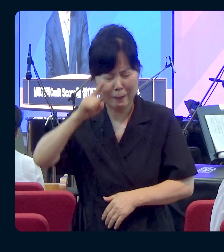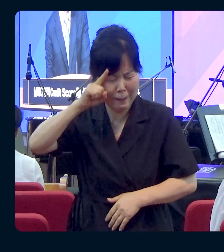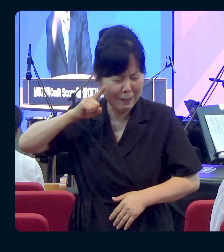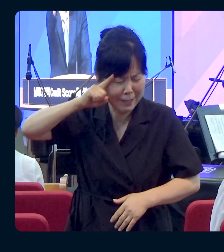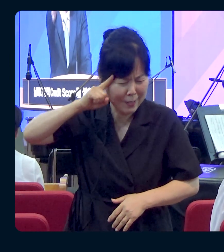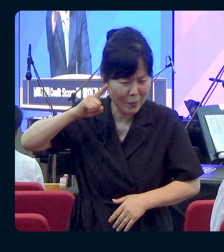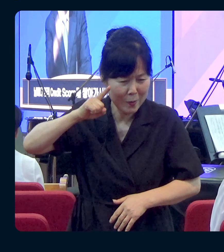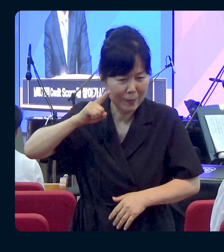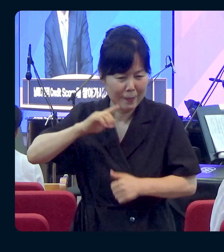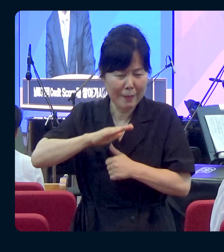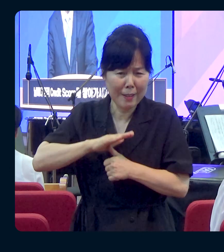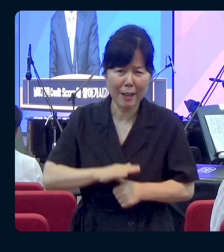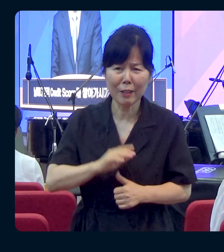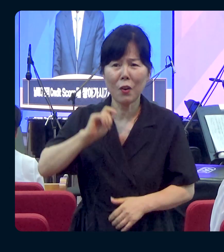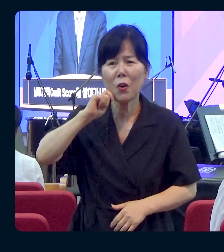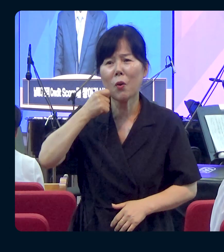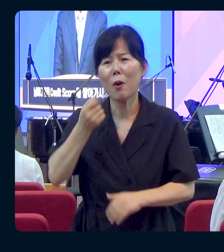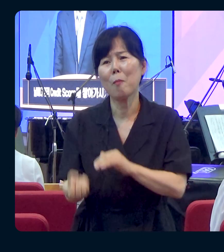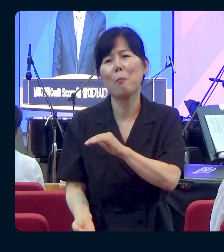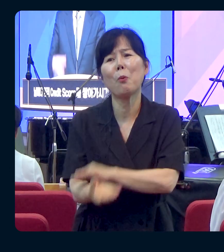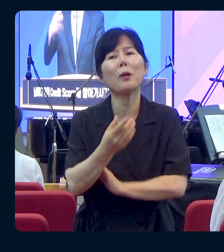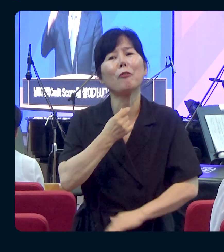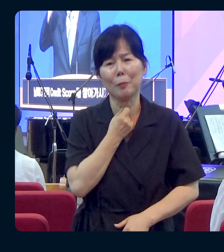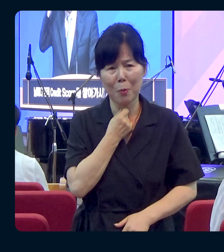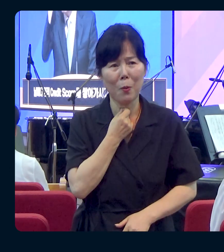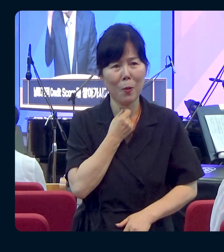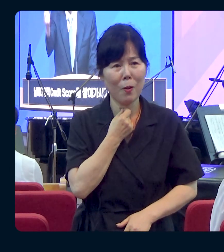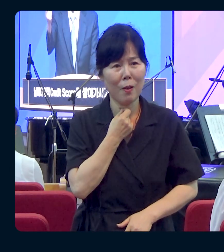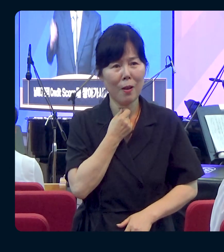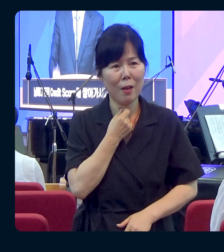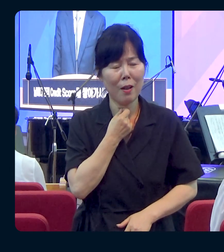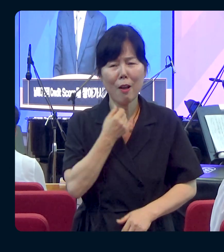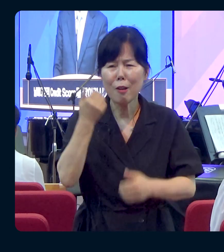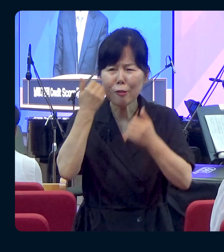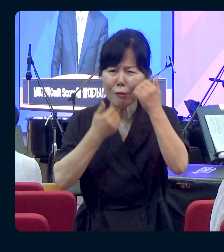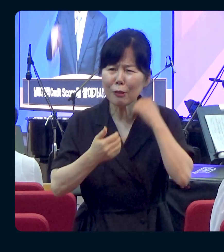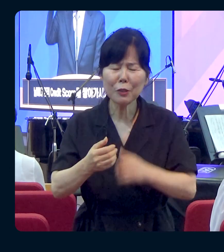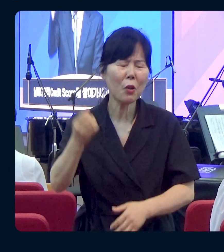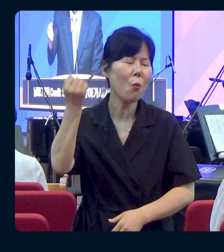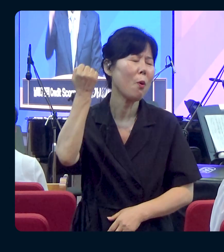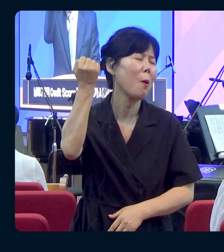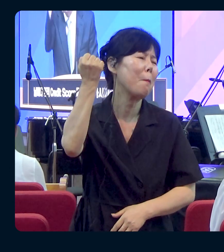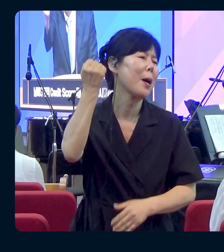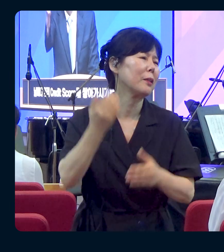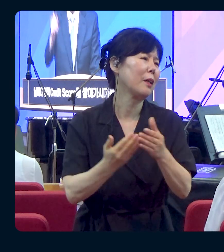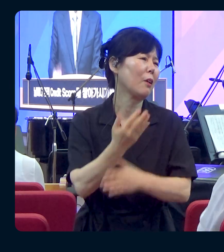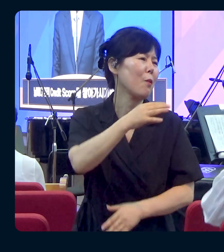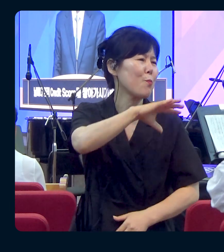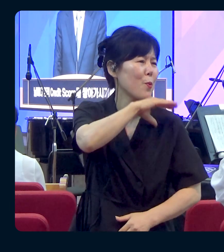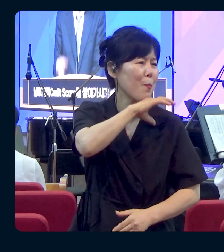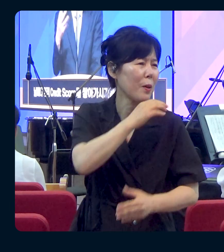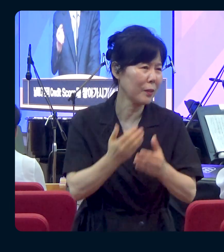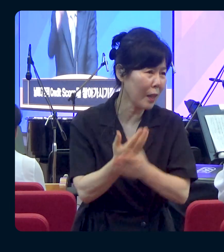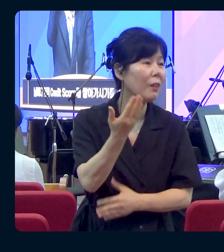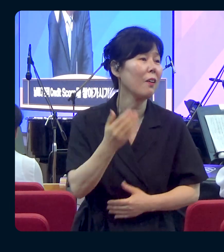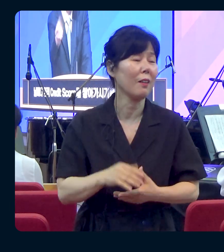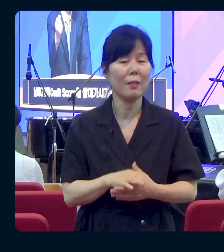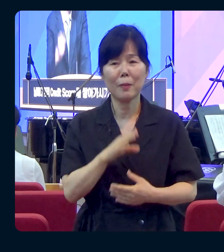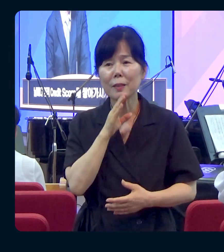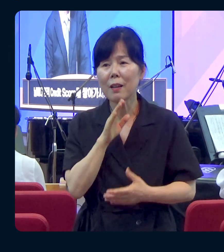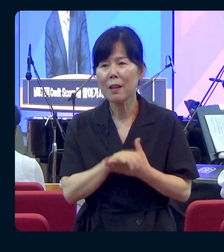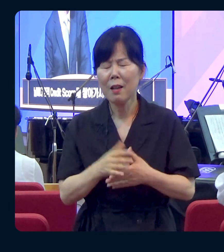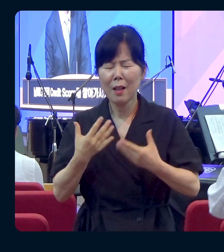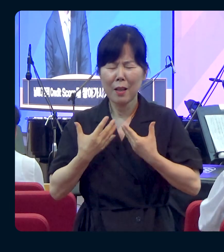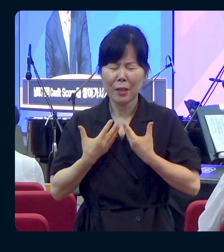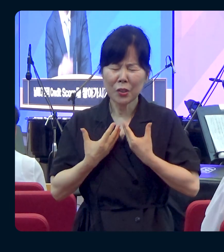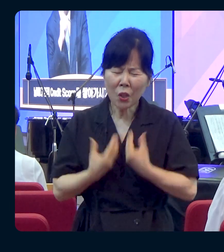오면, 답답하고 어렵고 정말 짜증나고 참기 힘든 어려움이 오면요, 예, 그렇죠. 누구든지 다